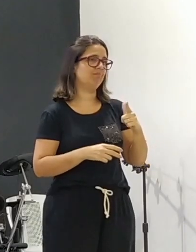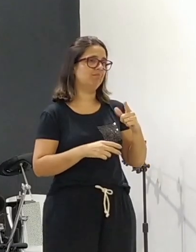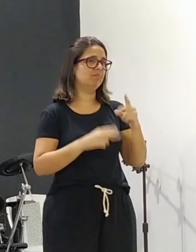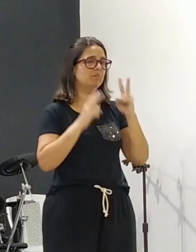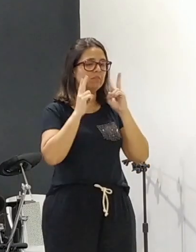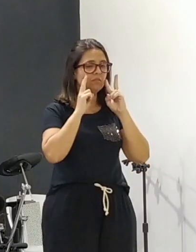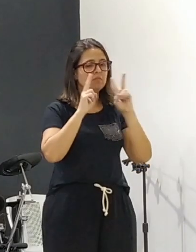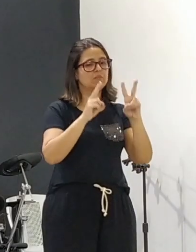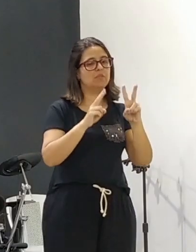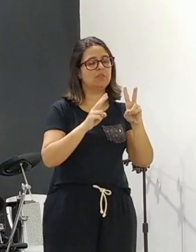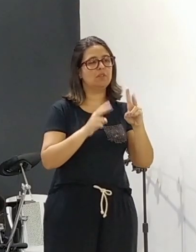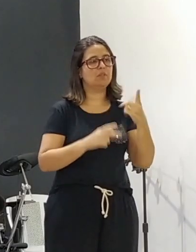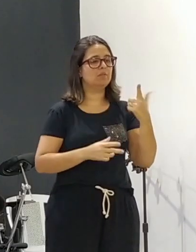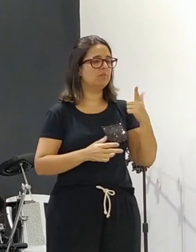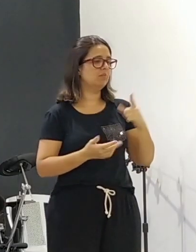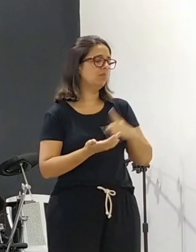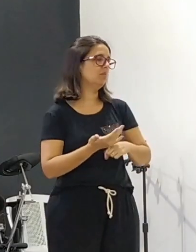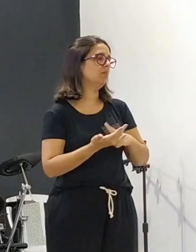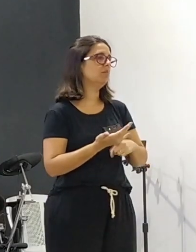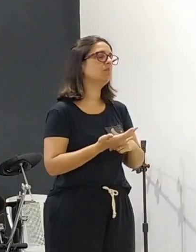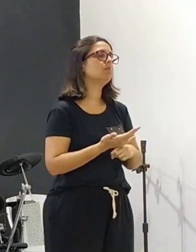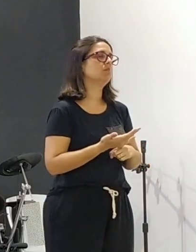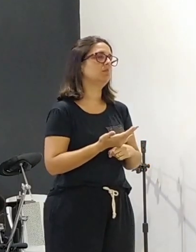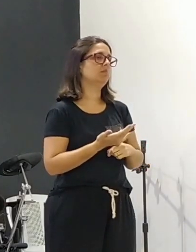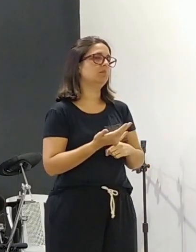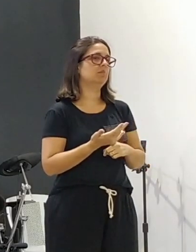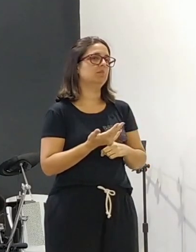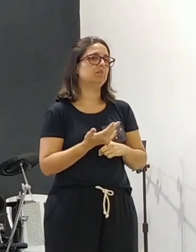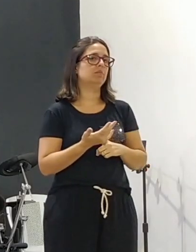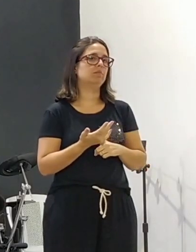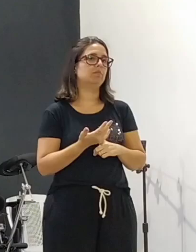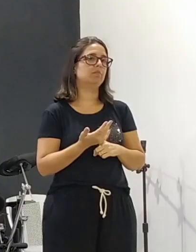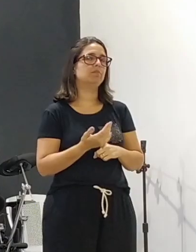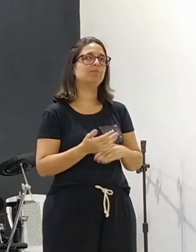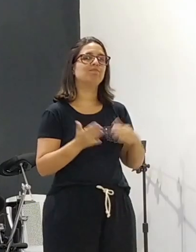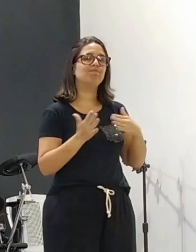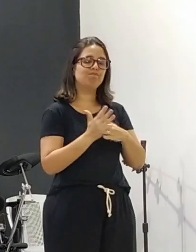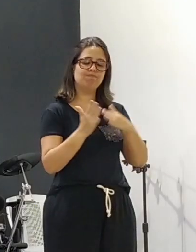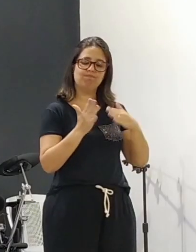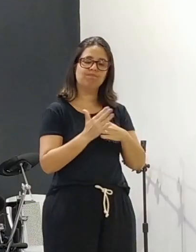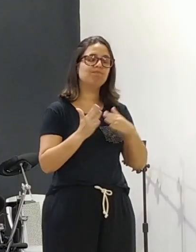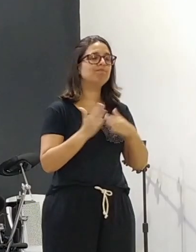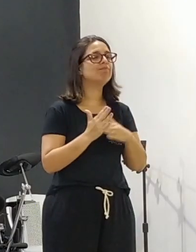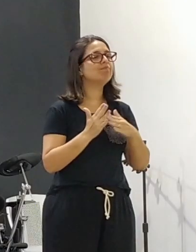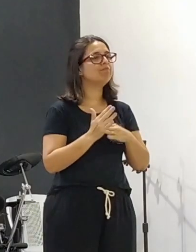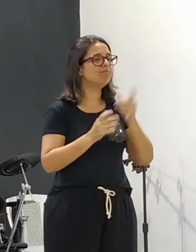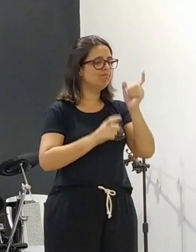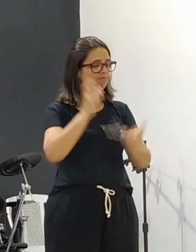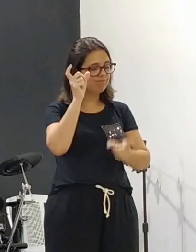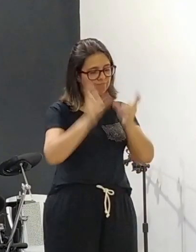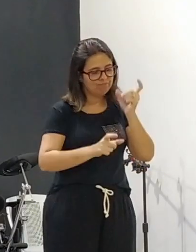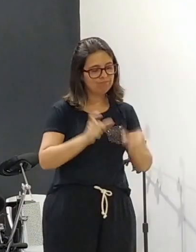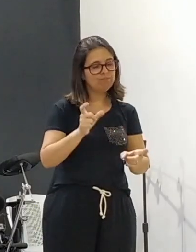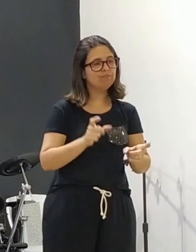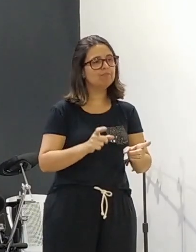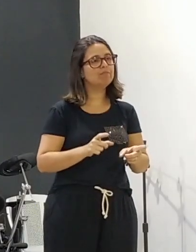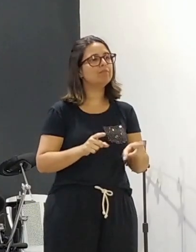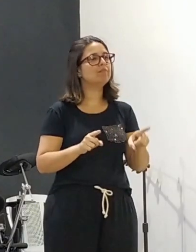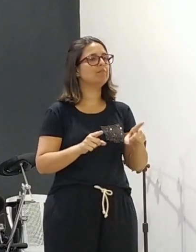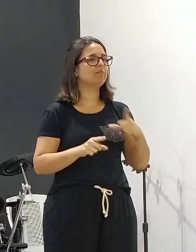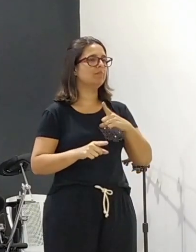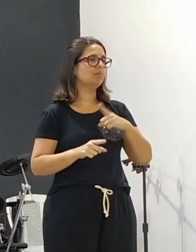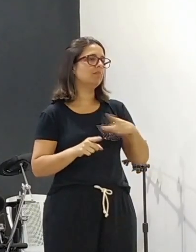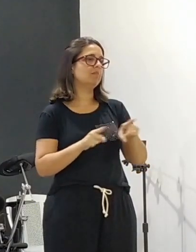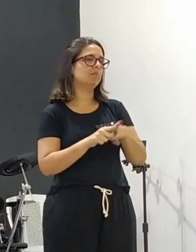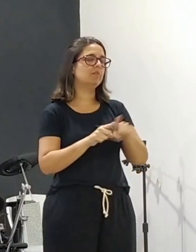deixo esse propósito, eu estou muitas vezes impedindo que outras pessoas tenham também um encontro com Cristo